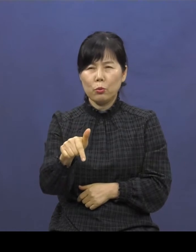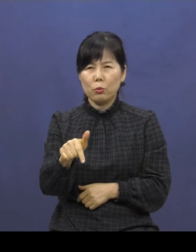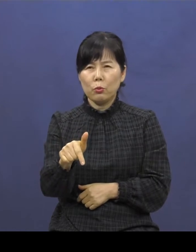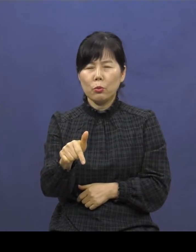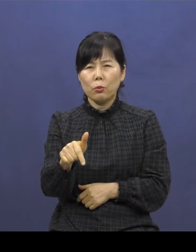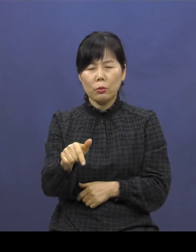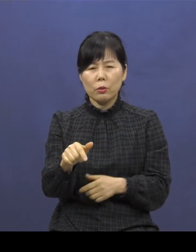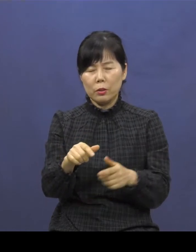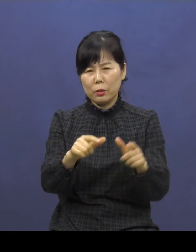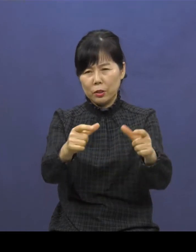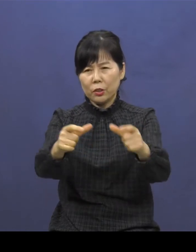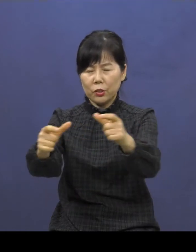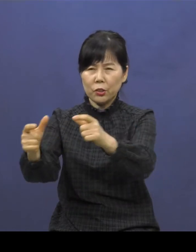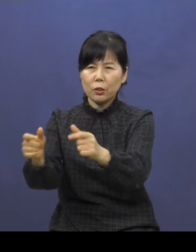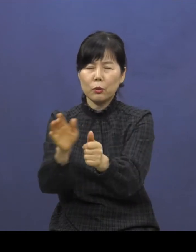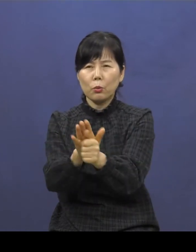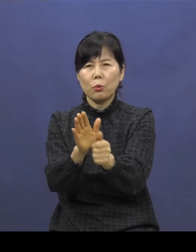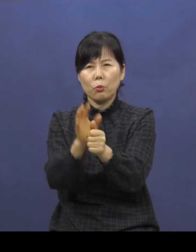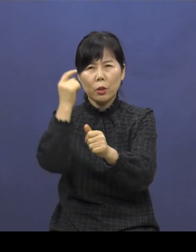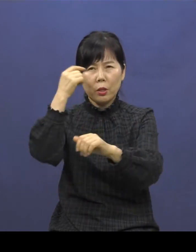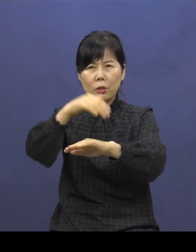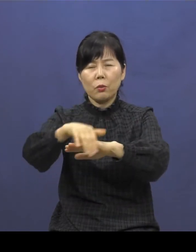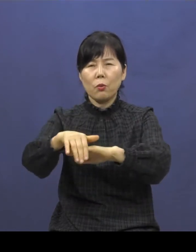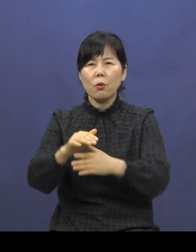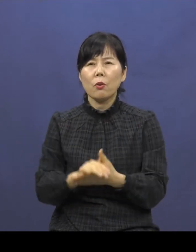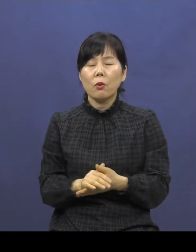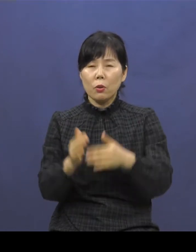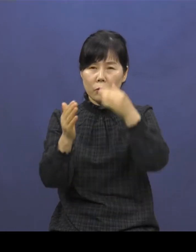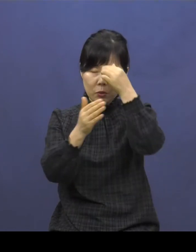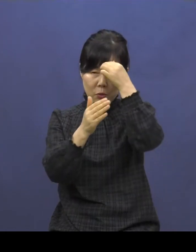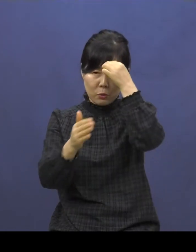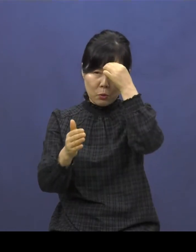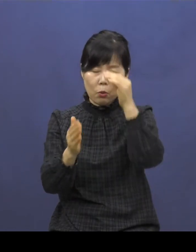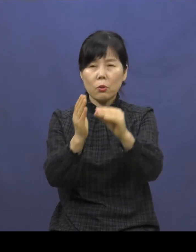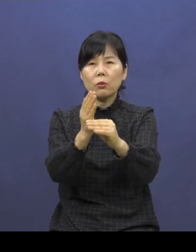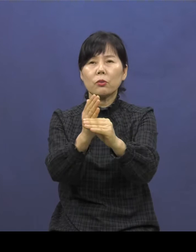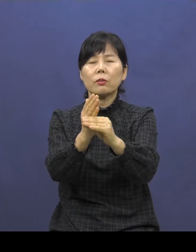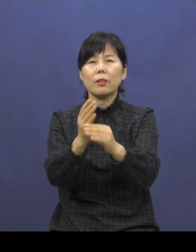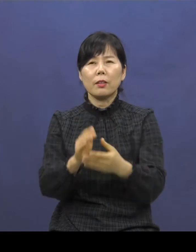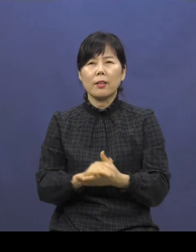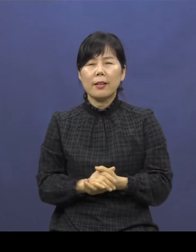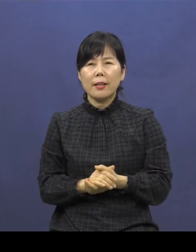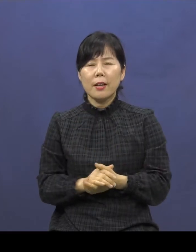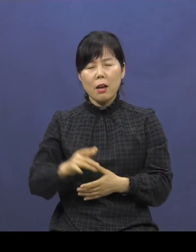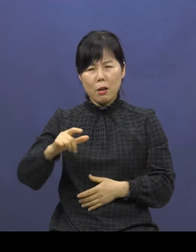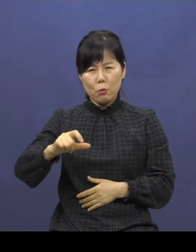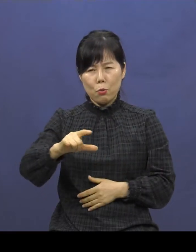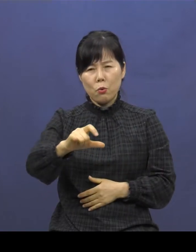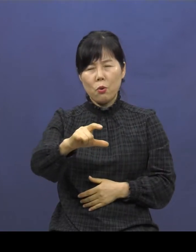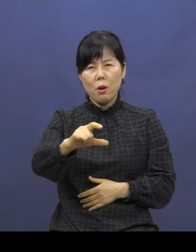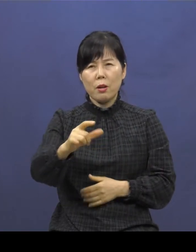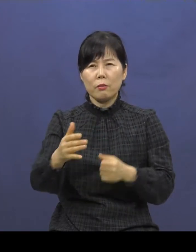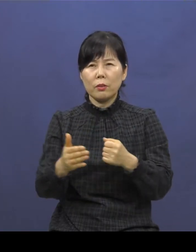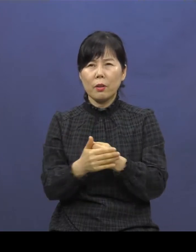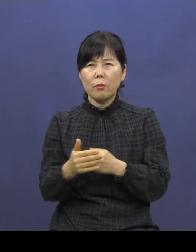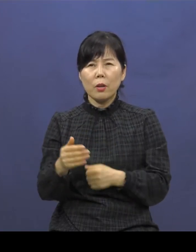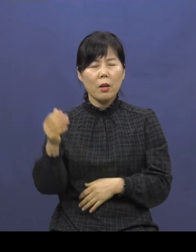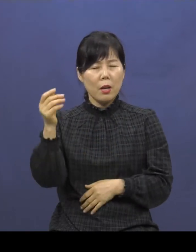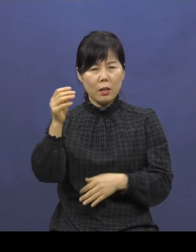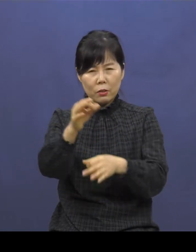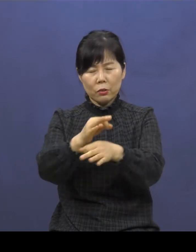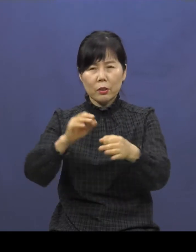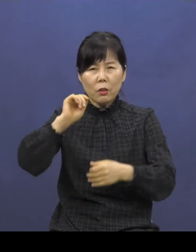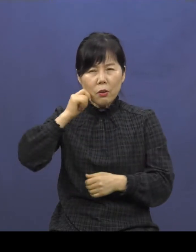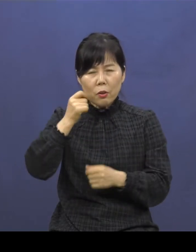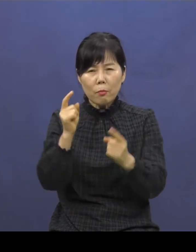우리가 최선을 다할 것이고요. 그 다음에 성도들 가운데 정말 그 코로나19 때문에